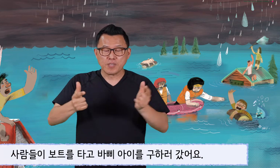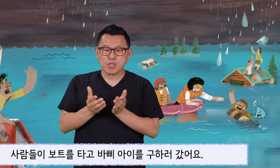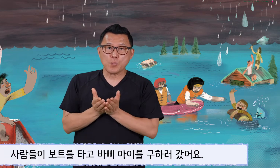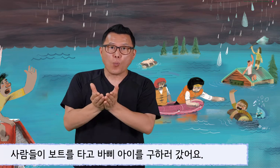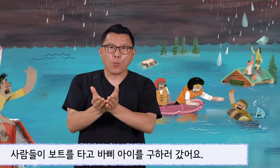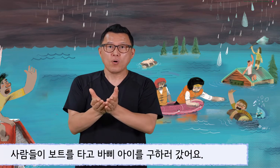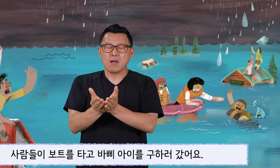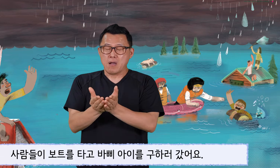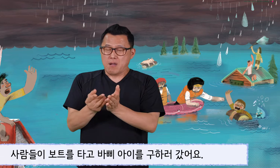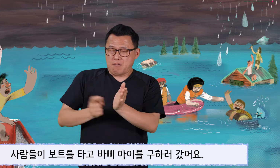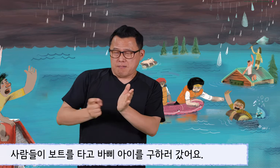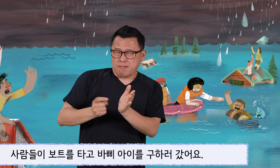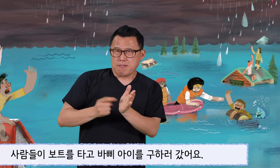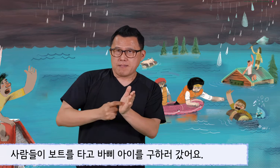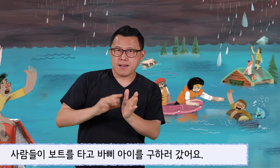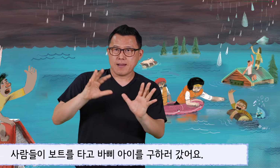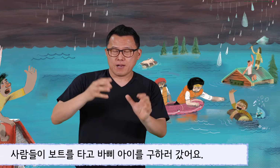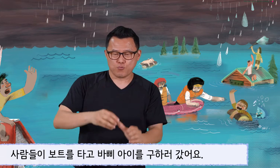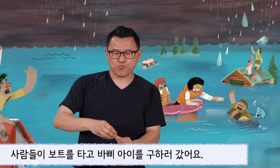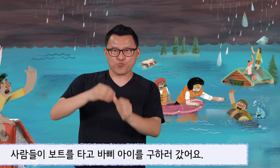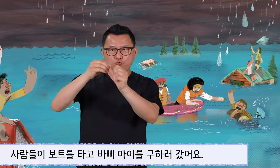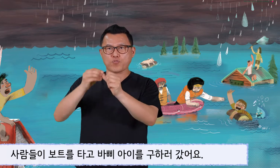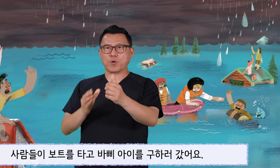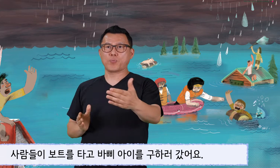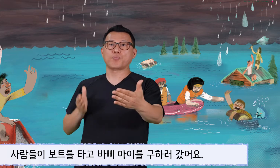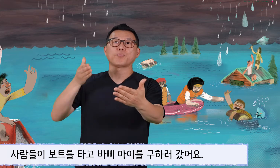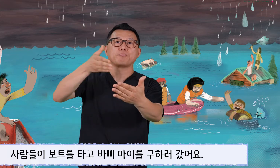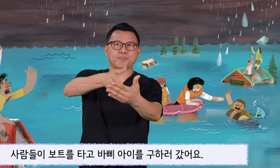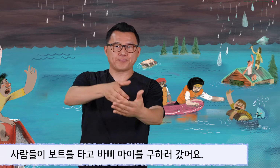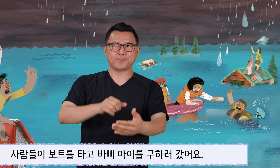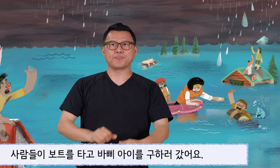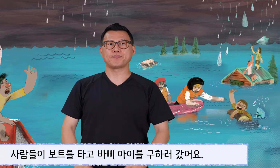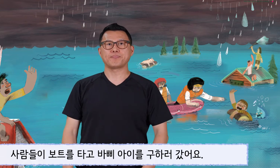사람들이 보트를 타고 바삐 아이를 구하러 갔어요.